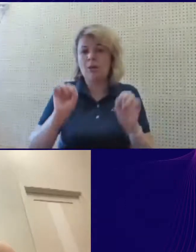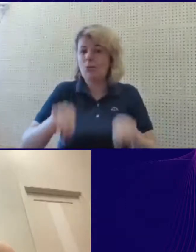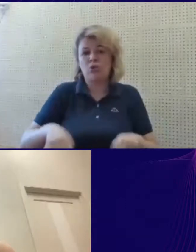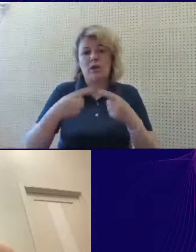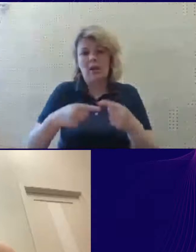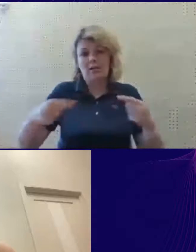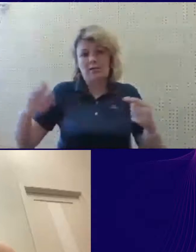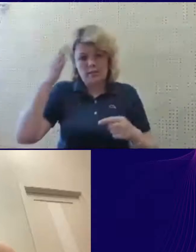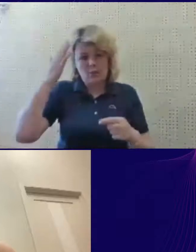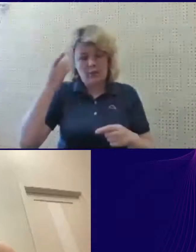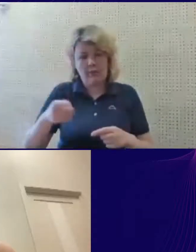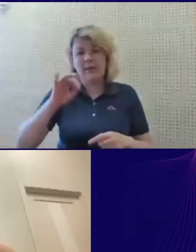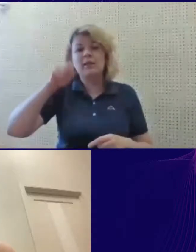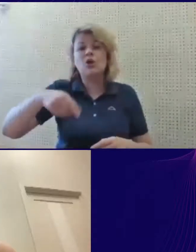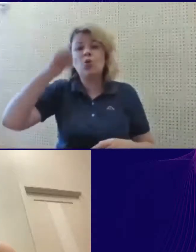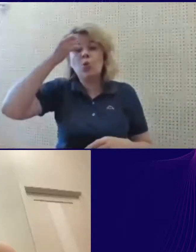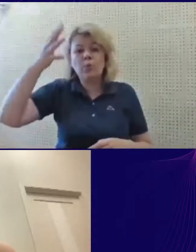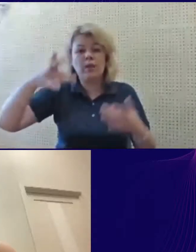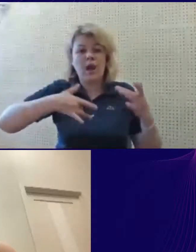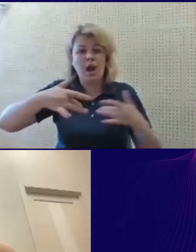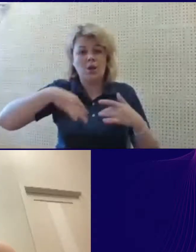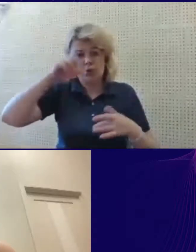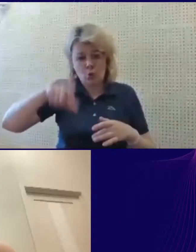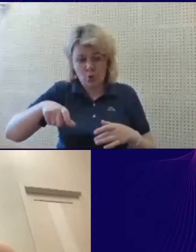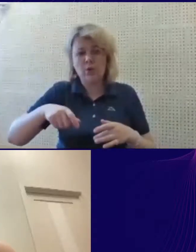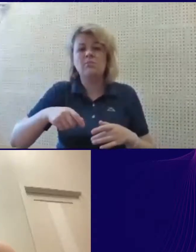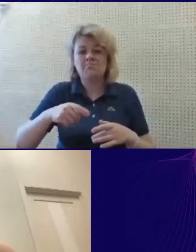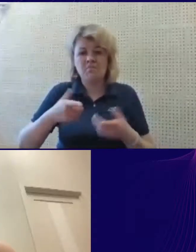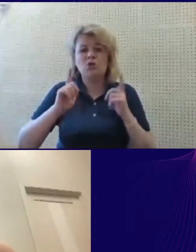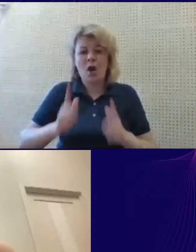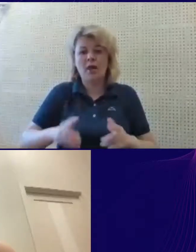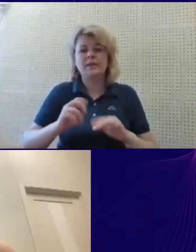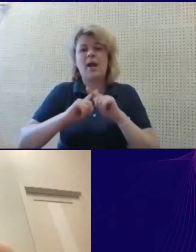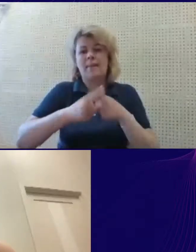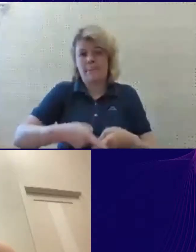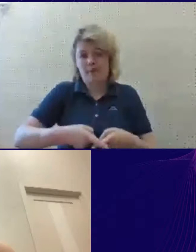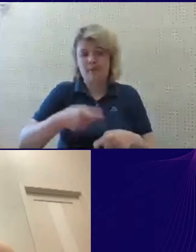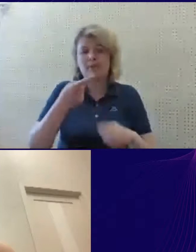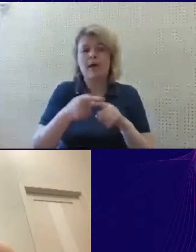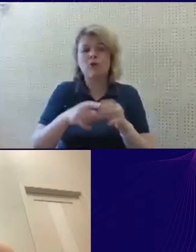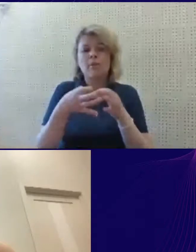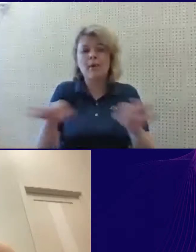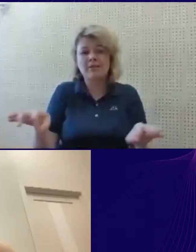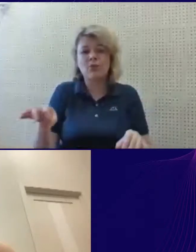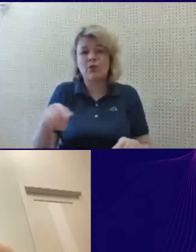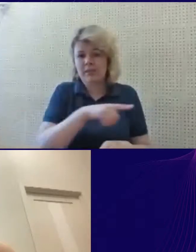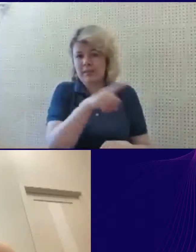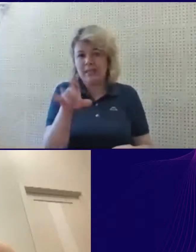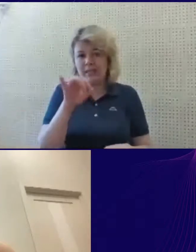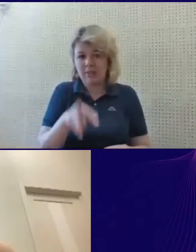И даже умные актеры иногда идут на такие компромиссы, которые позволяют им